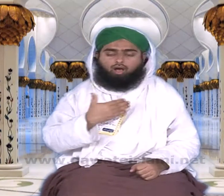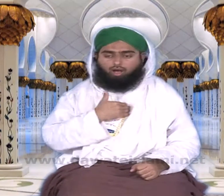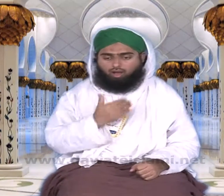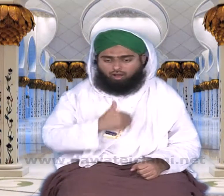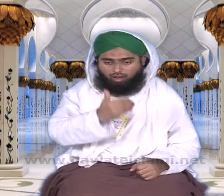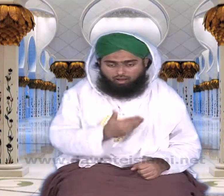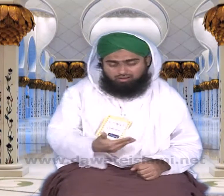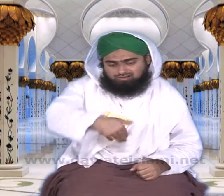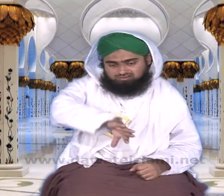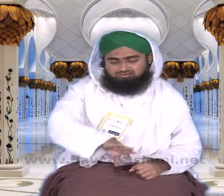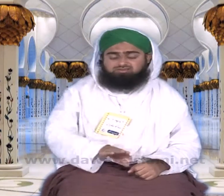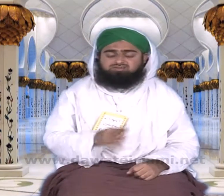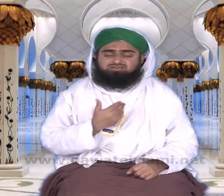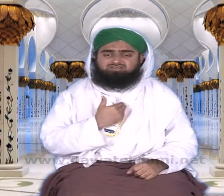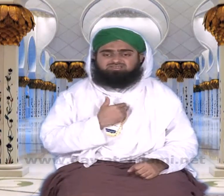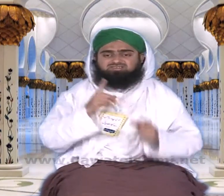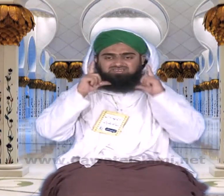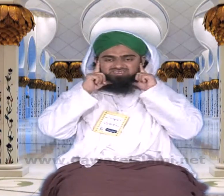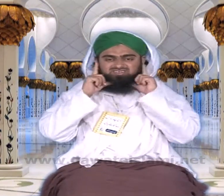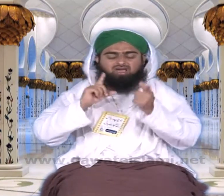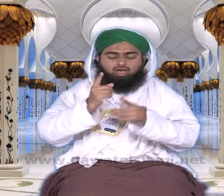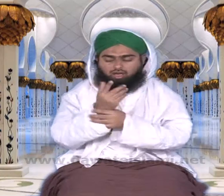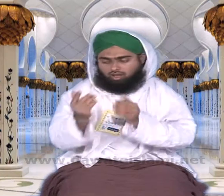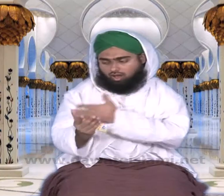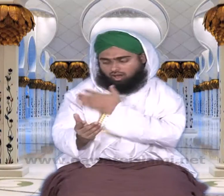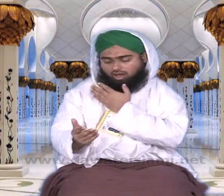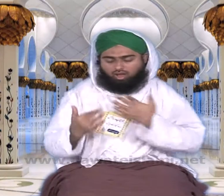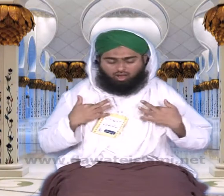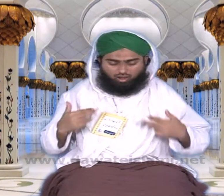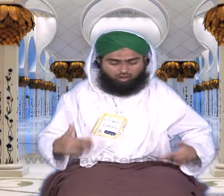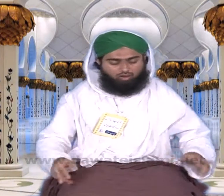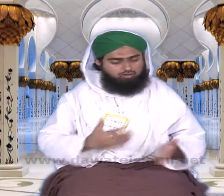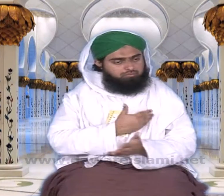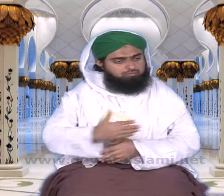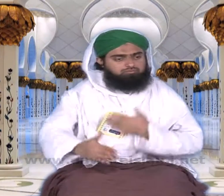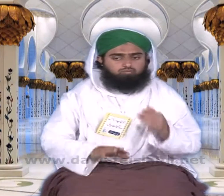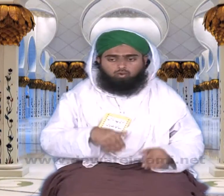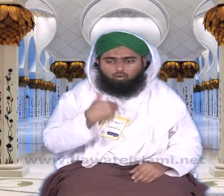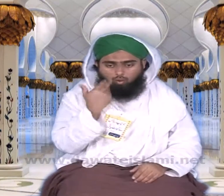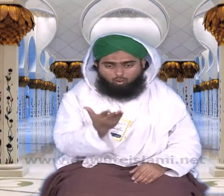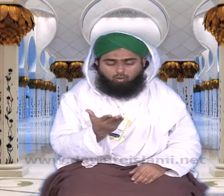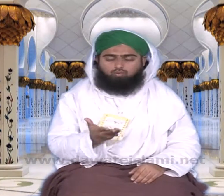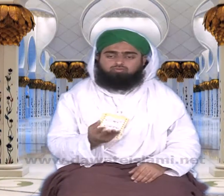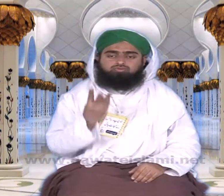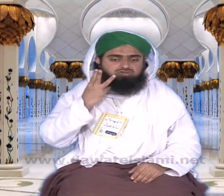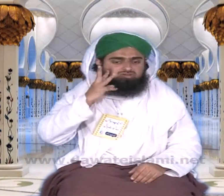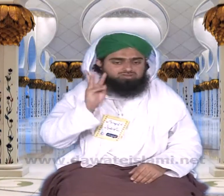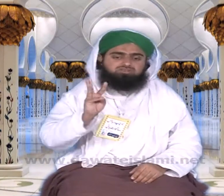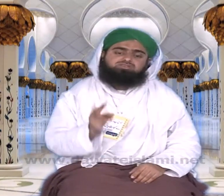چہرے اور آزا کے ٹکڑے ٹکڑے کر دے گی اور تین دن تک میری قبر